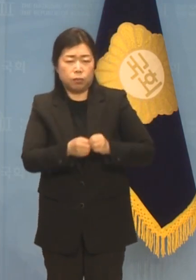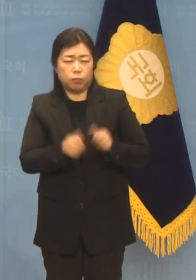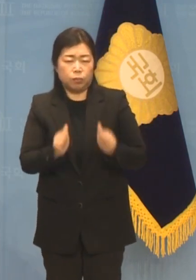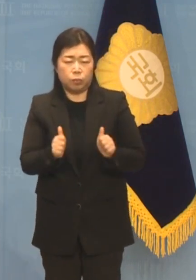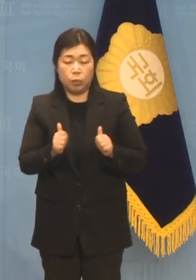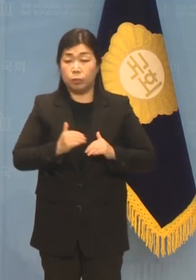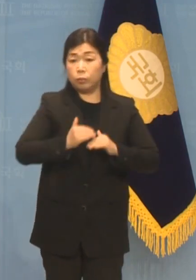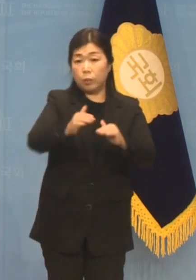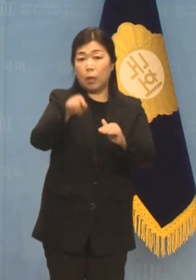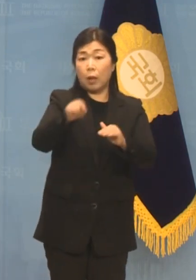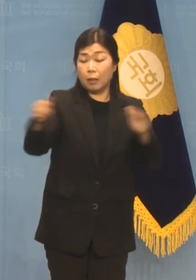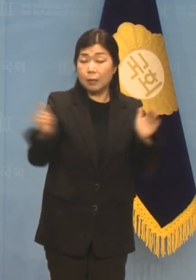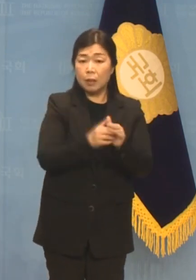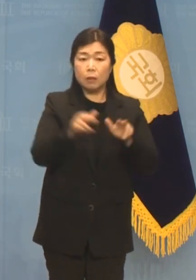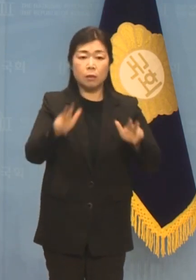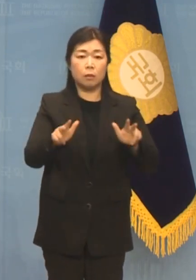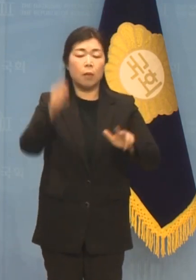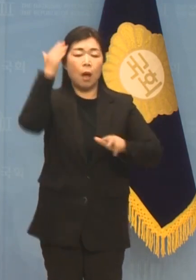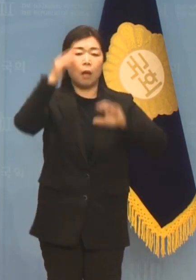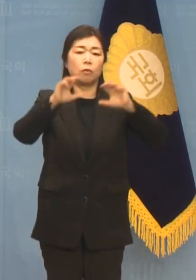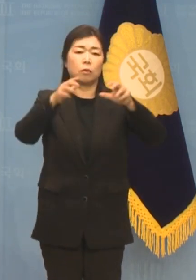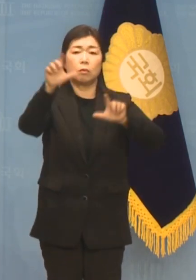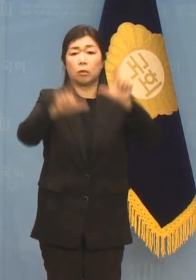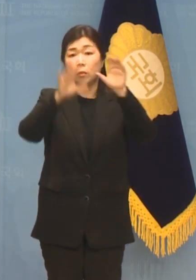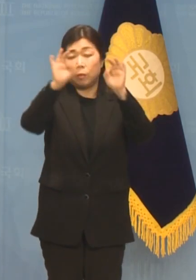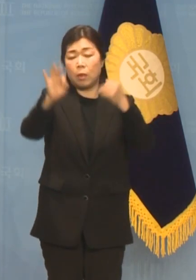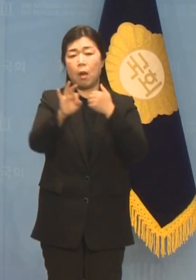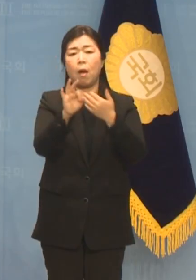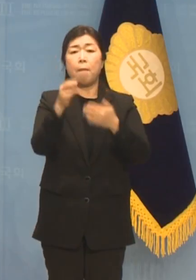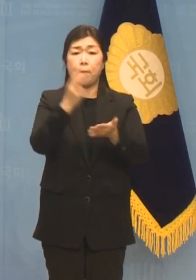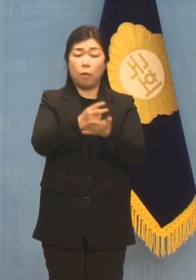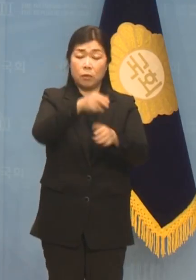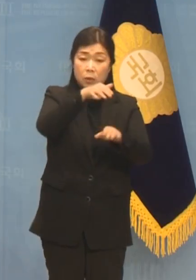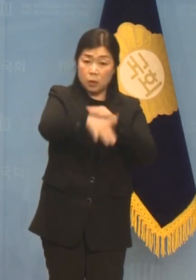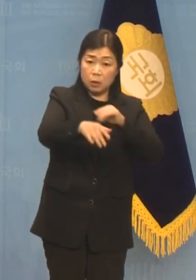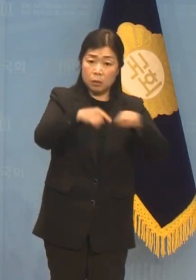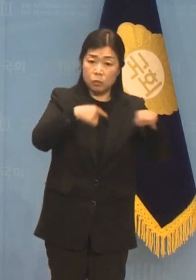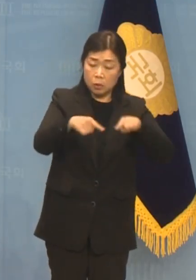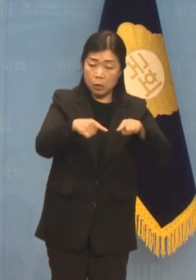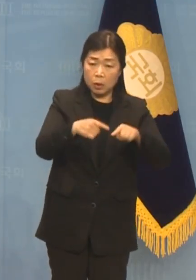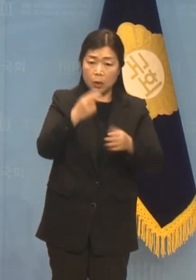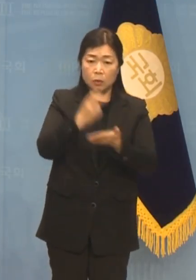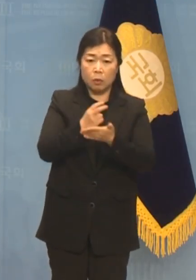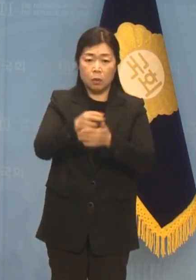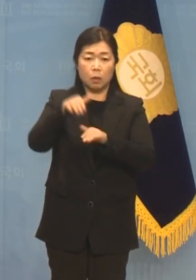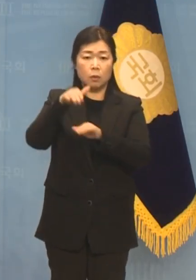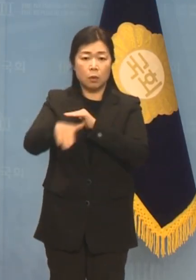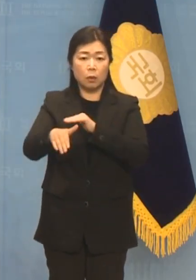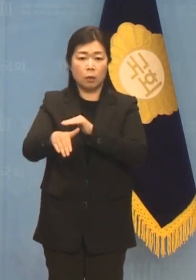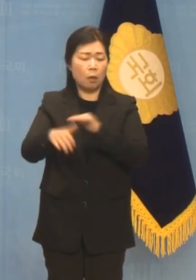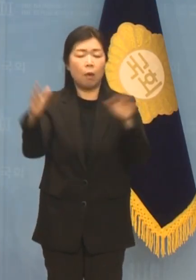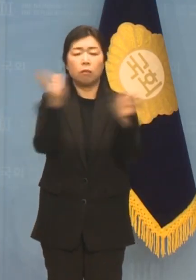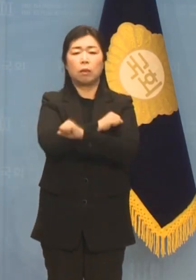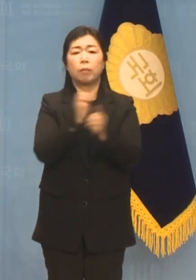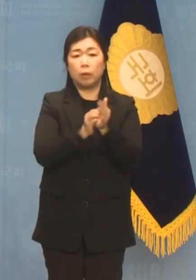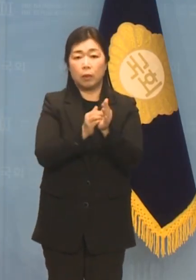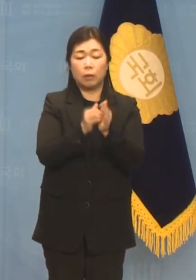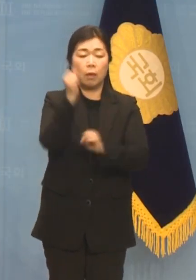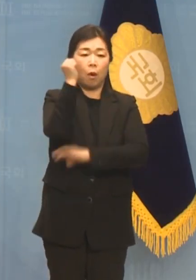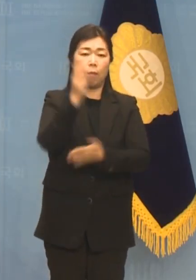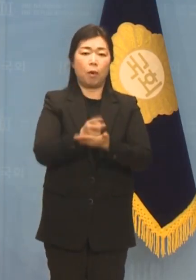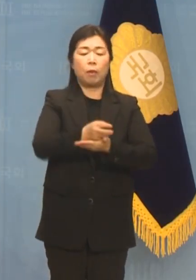탄핵 재판까지 지금 대한민국은 법치주의, 절차적 민주주의가 무너지고 헌법